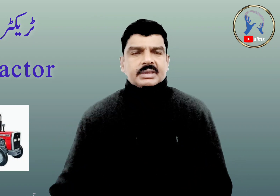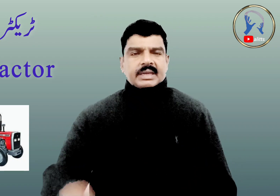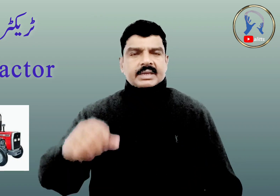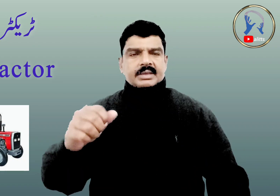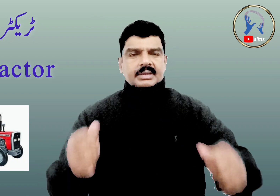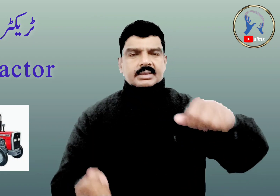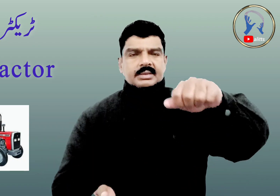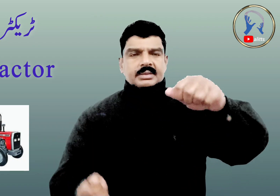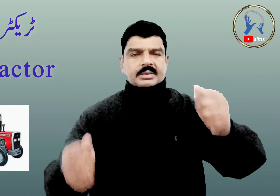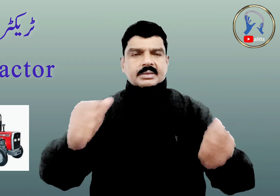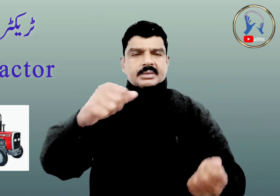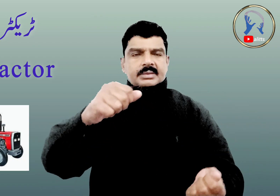ट्रैक्टर,